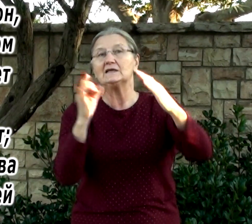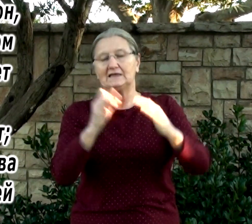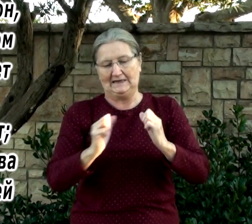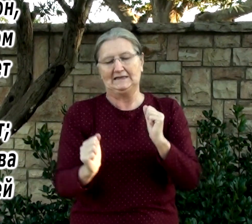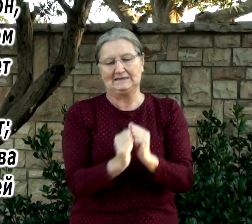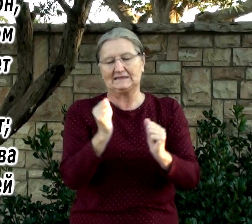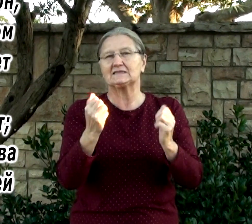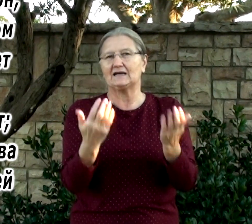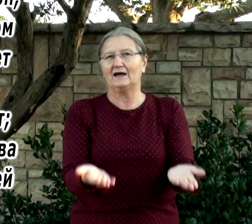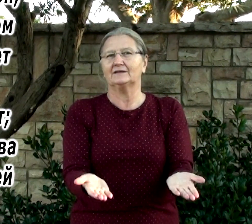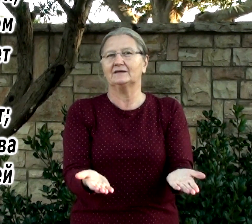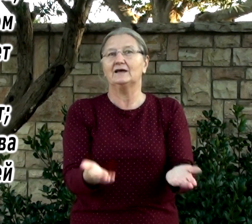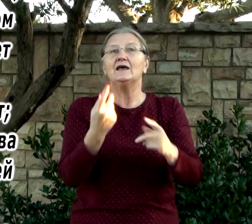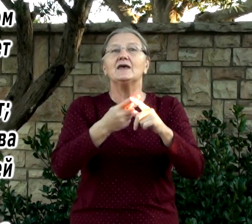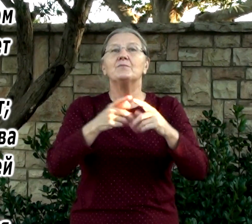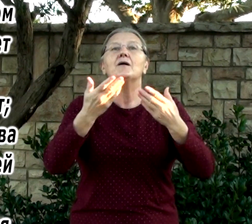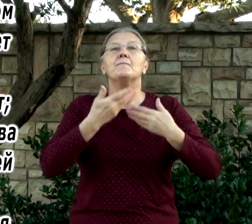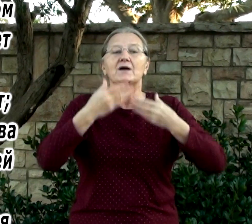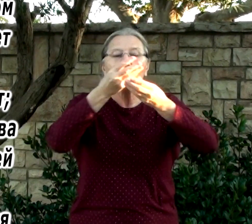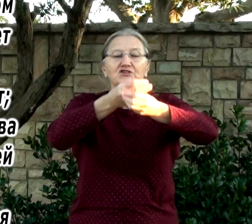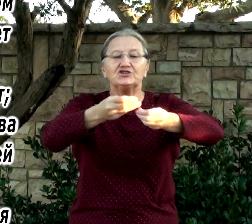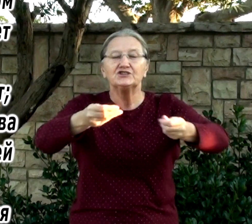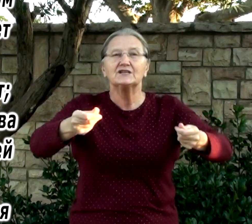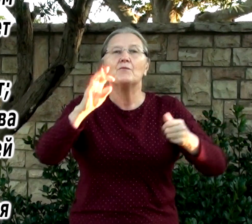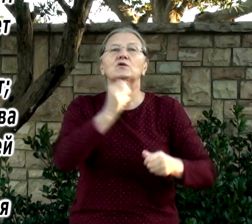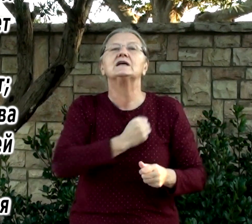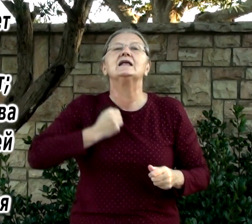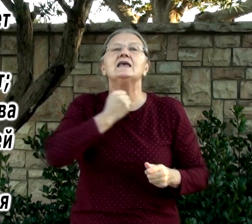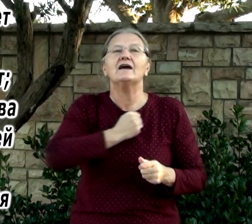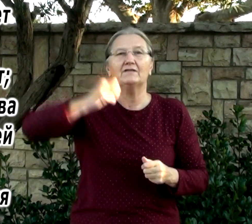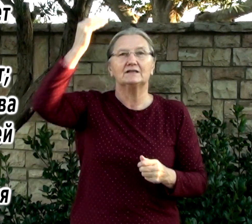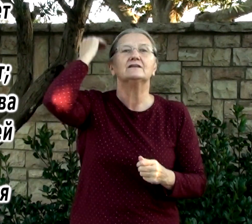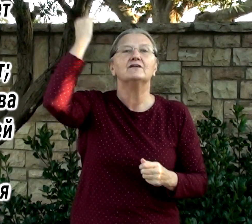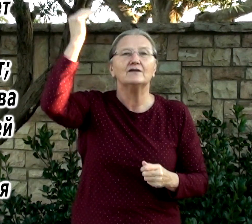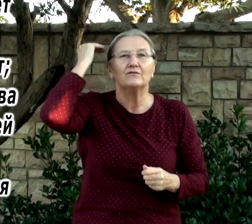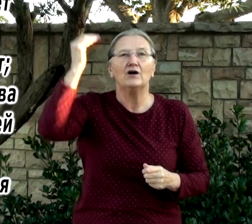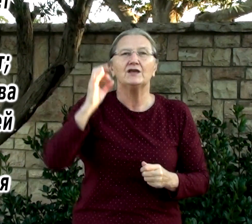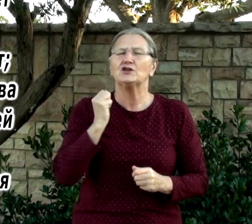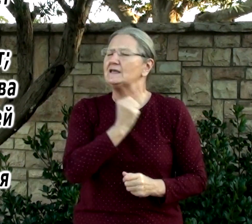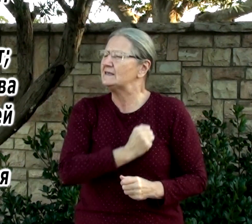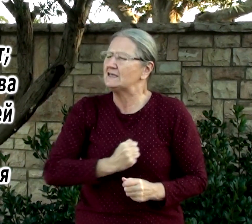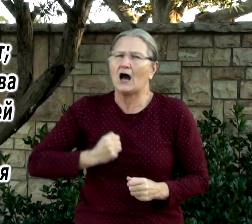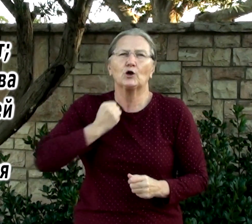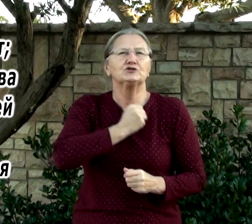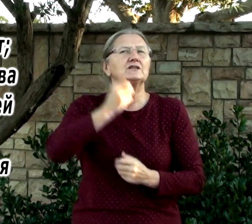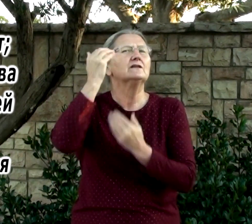и засыхает. Ибо мы исчезаем от гнева Твоего, и от ярости Твоей